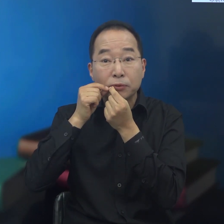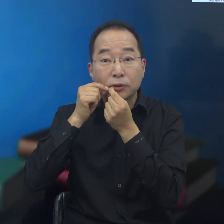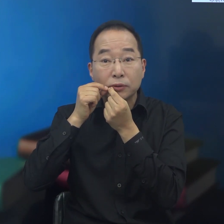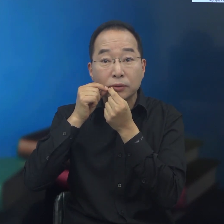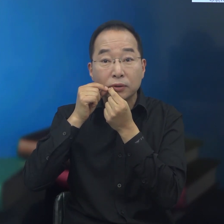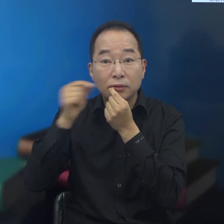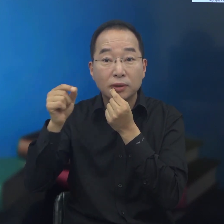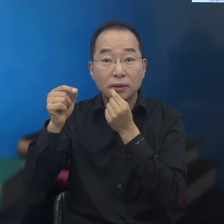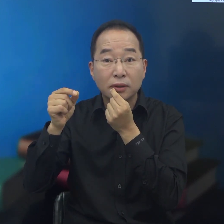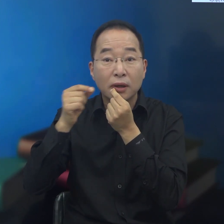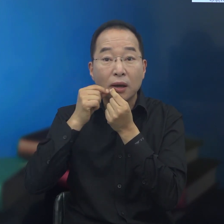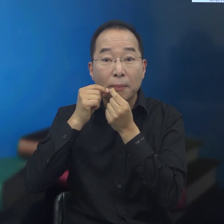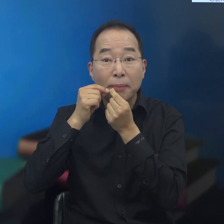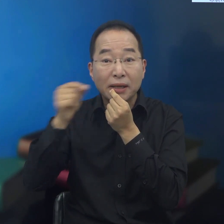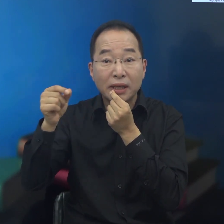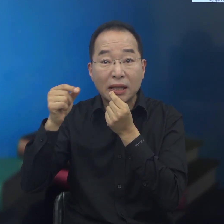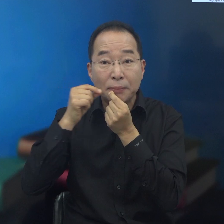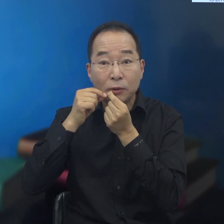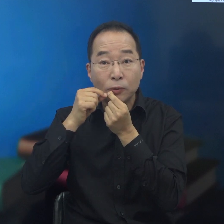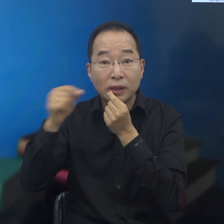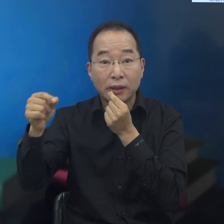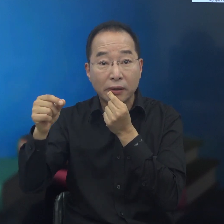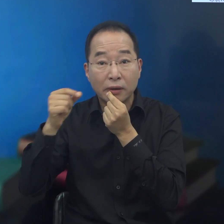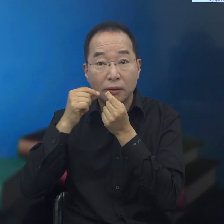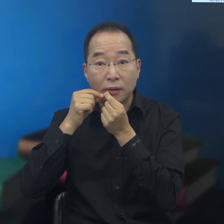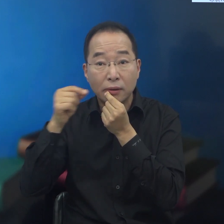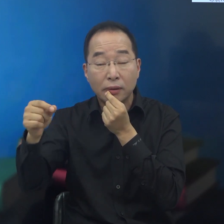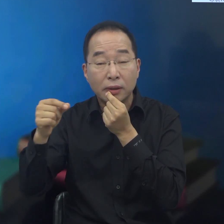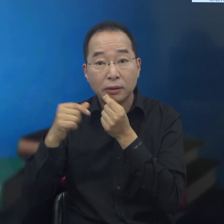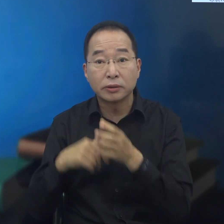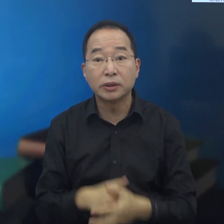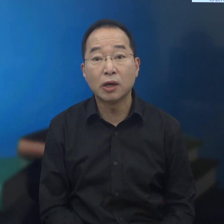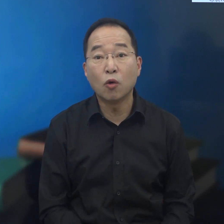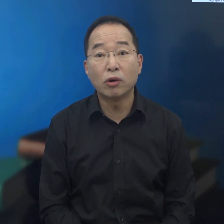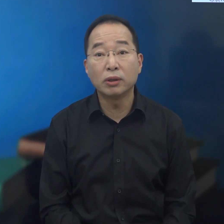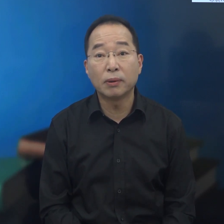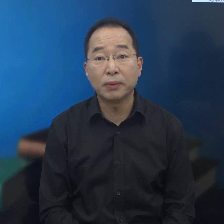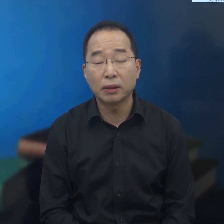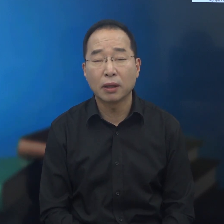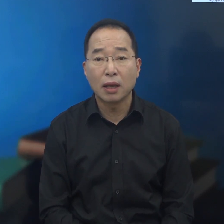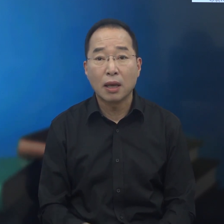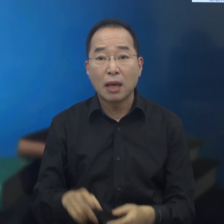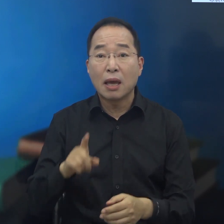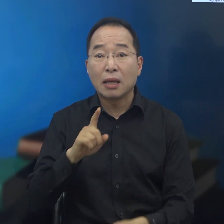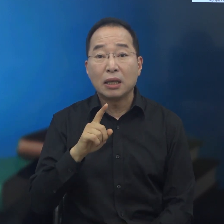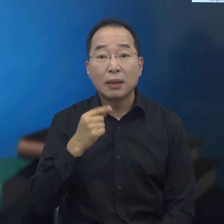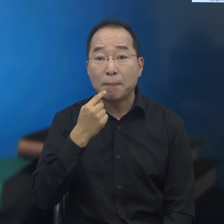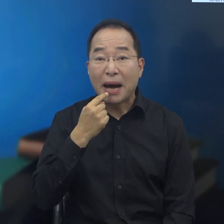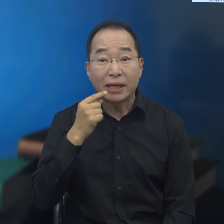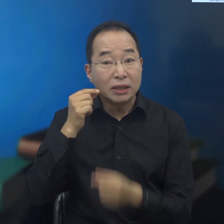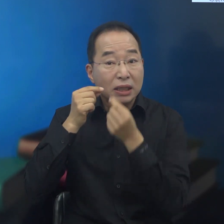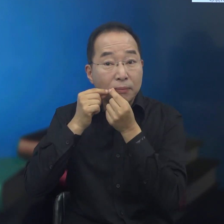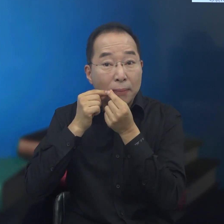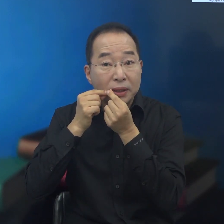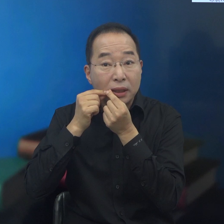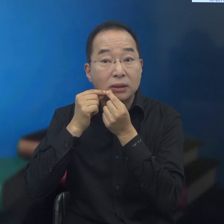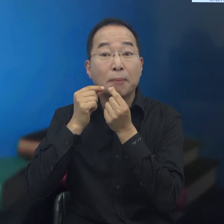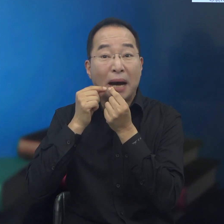앞으로 빠르게 내미는 동작이에요. 그래서 이게 어원을 보면 이 말이 입 앞이니까 이제